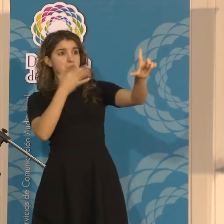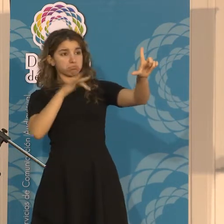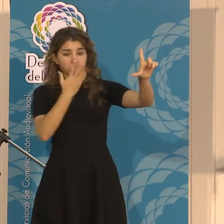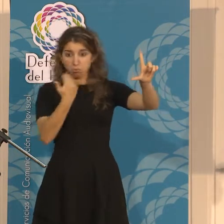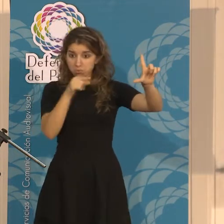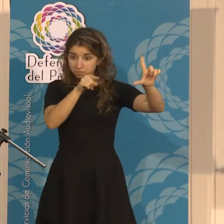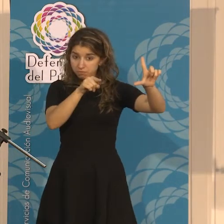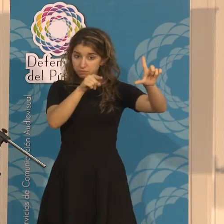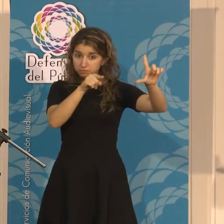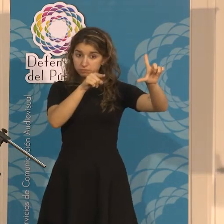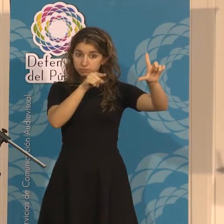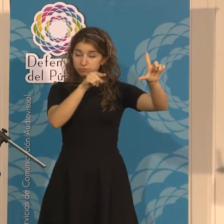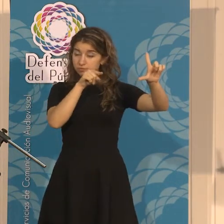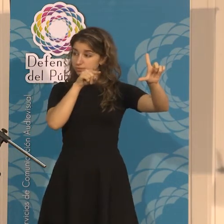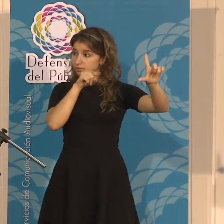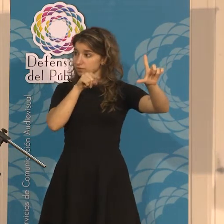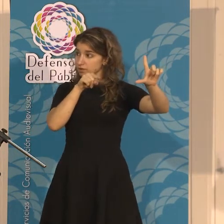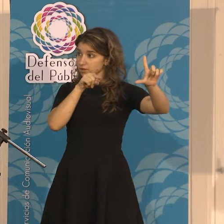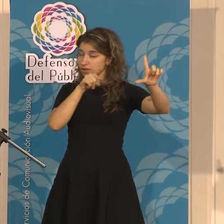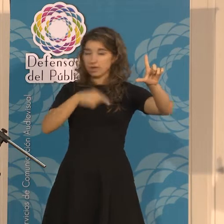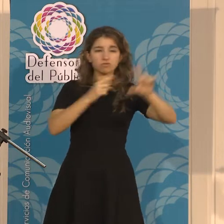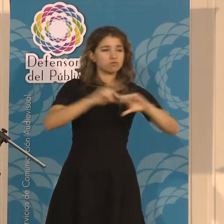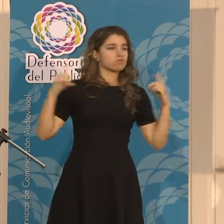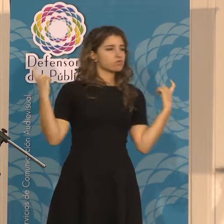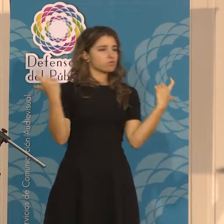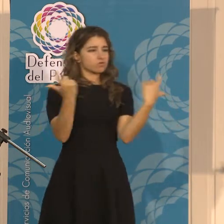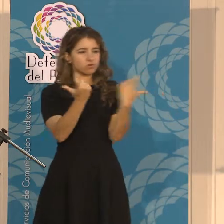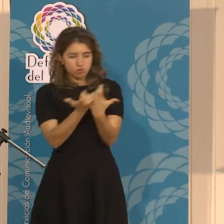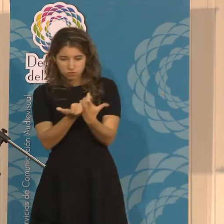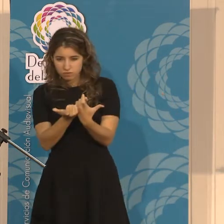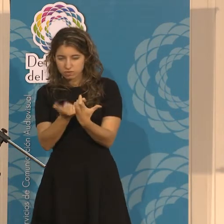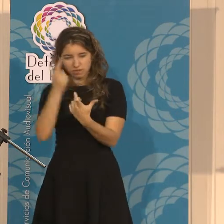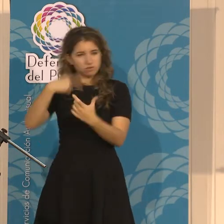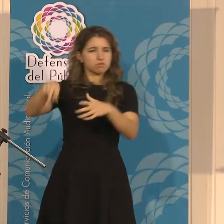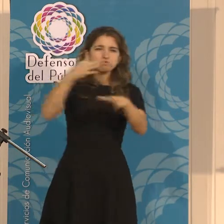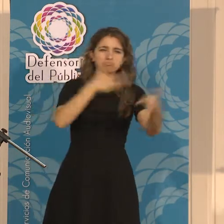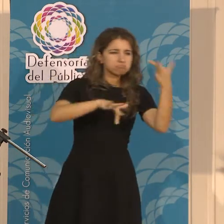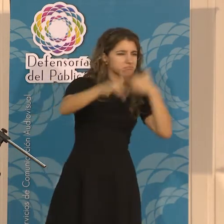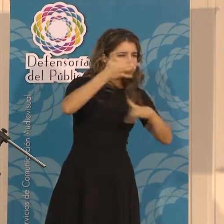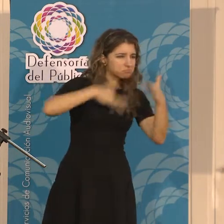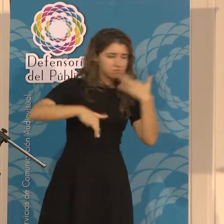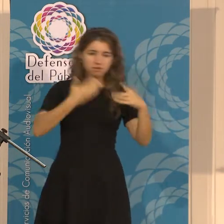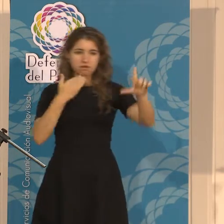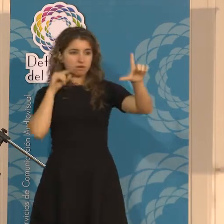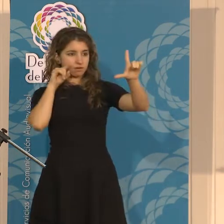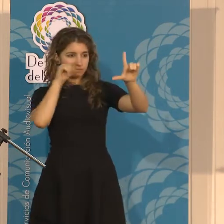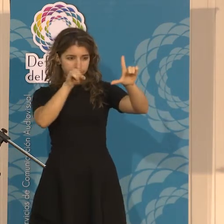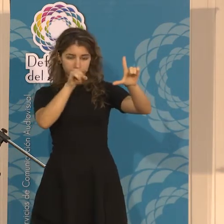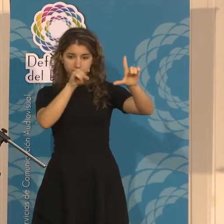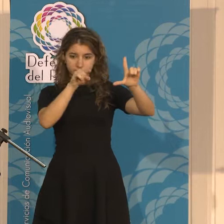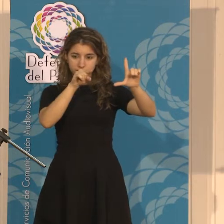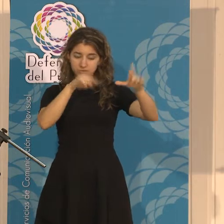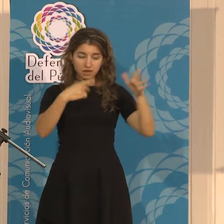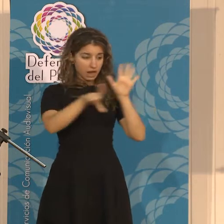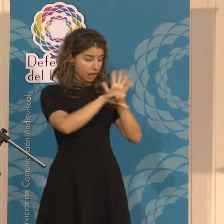construcción reproducción y legitimación de sentidos sociales y aunque la misma ley ha puesto a disposición una serie de